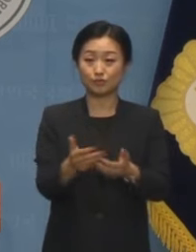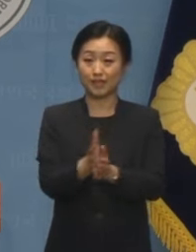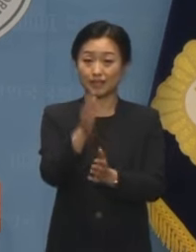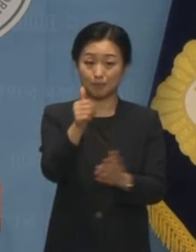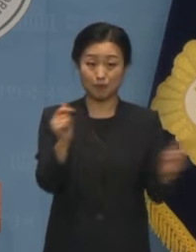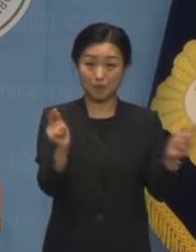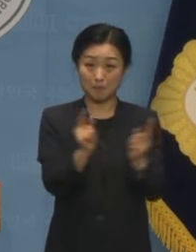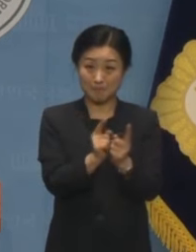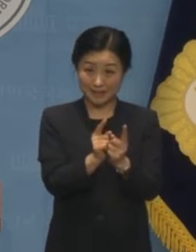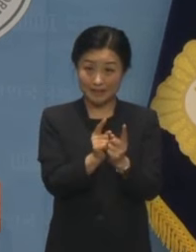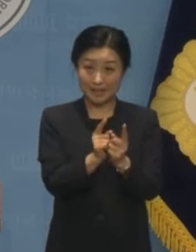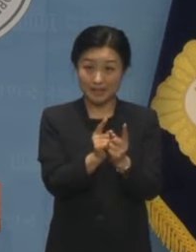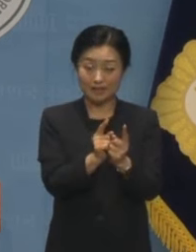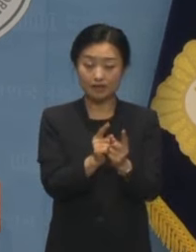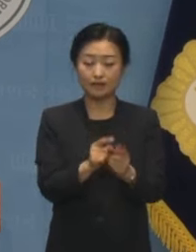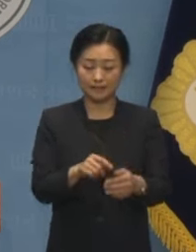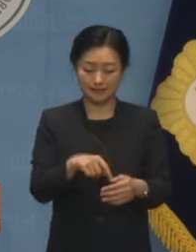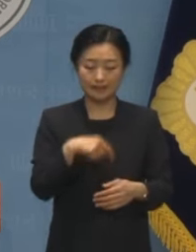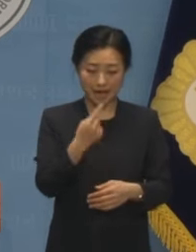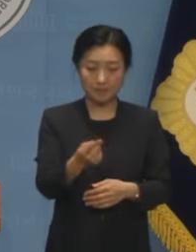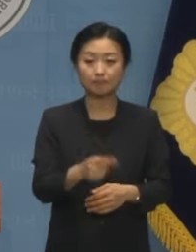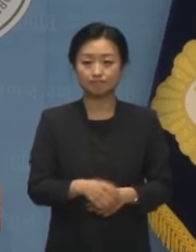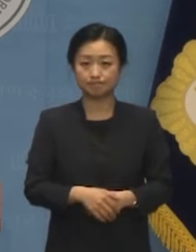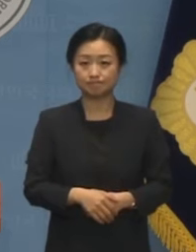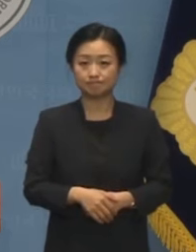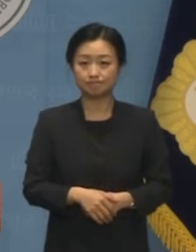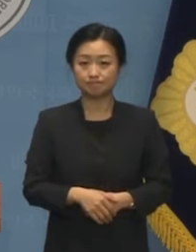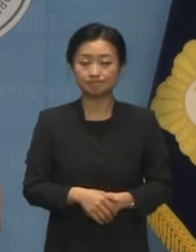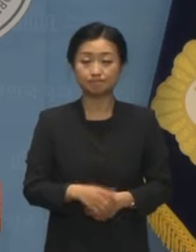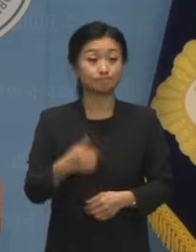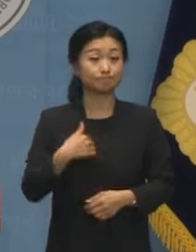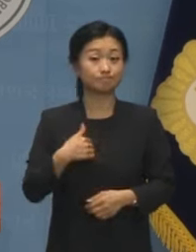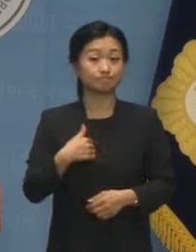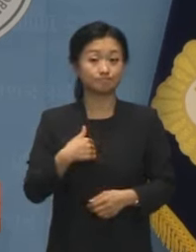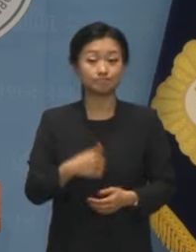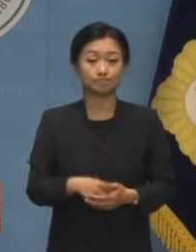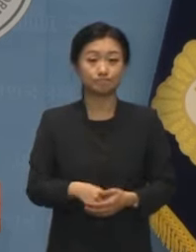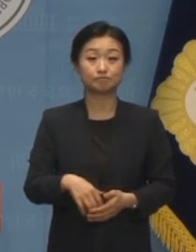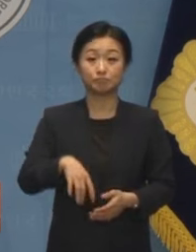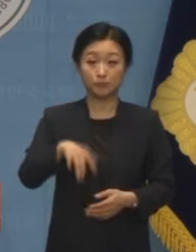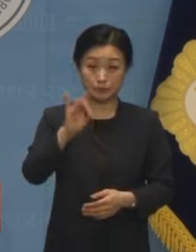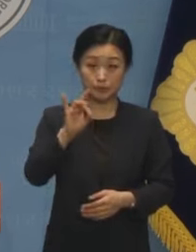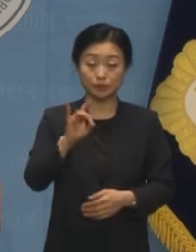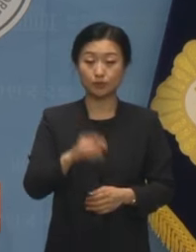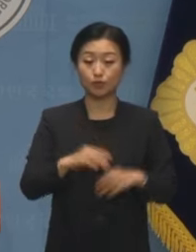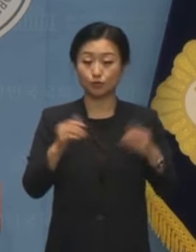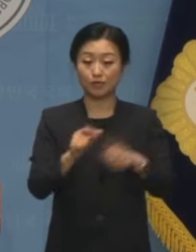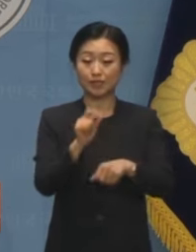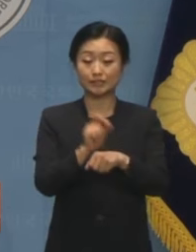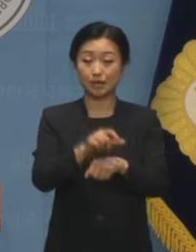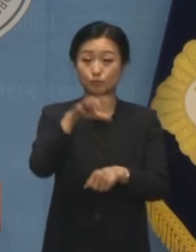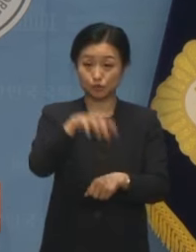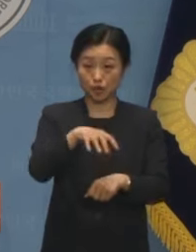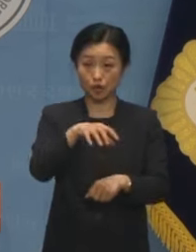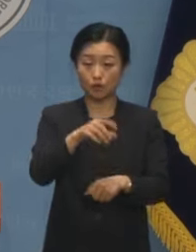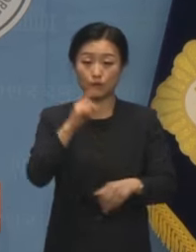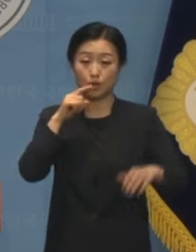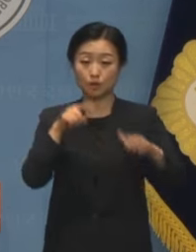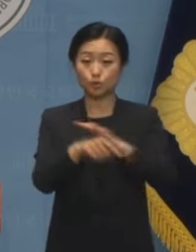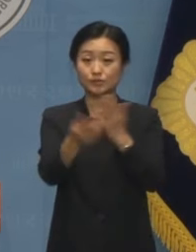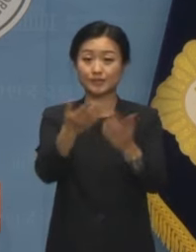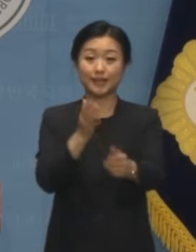일정은 그 이후에 논의해도 늦지 않습니다. 조국 혁신당은 우선 국회 사무처의 합리적인